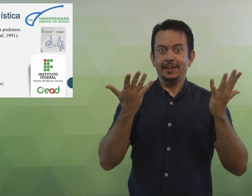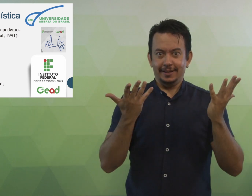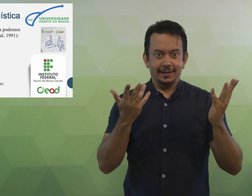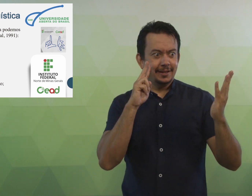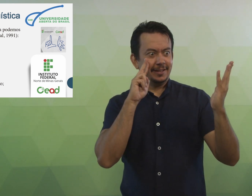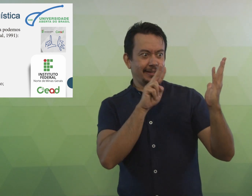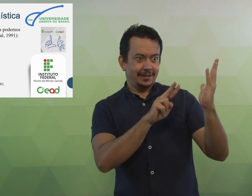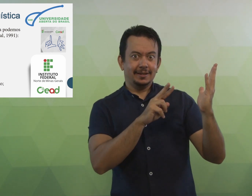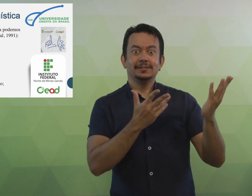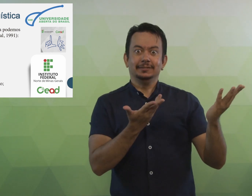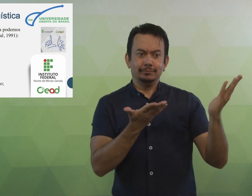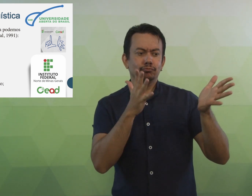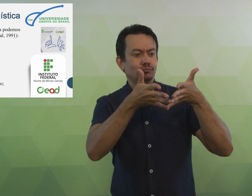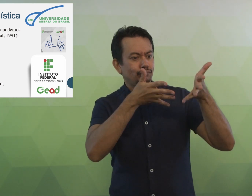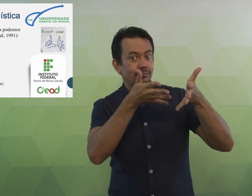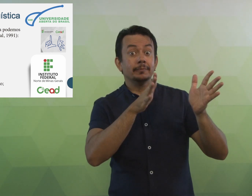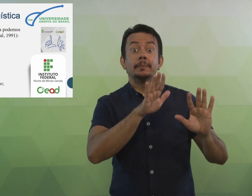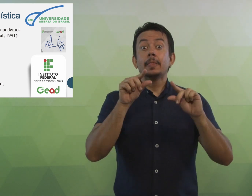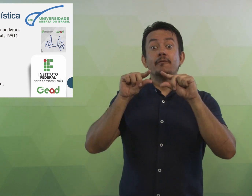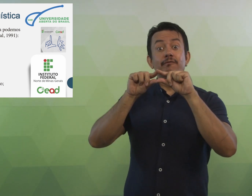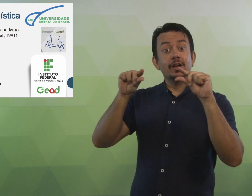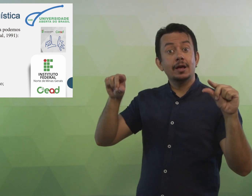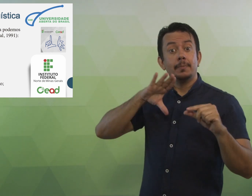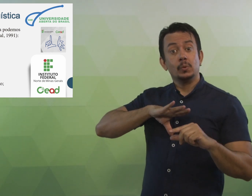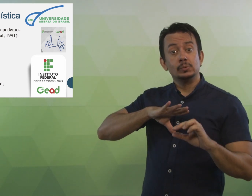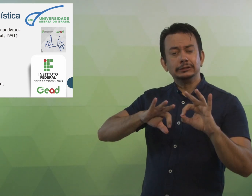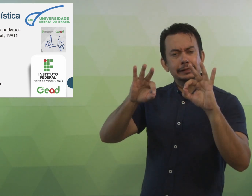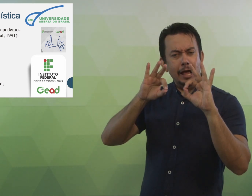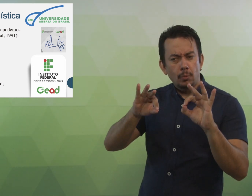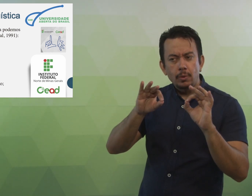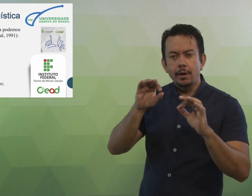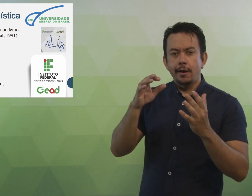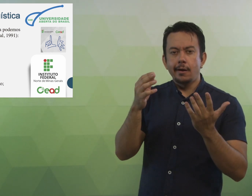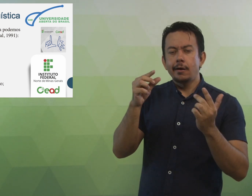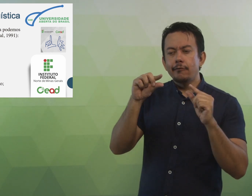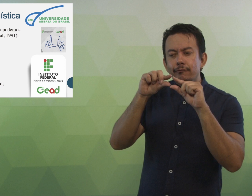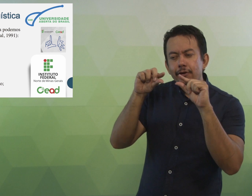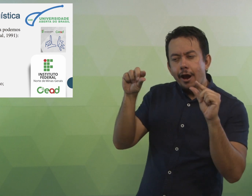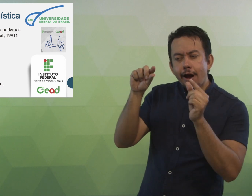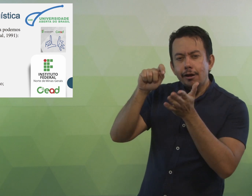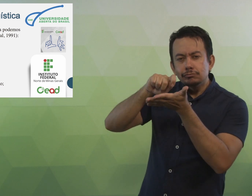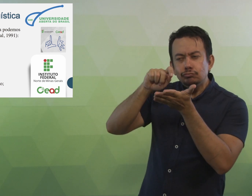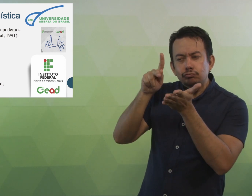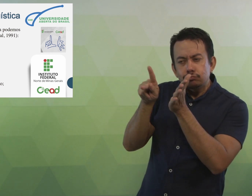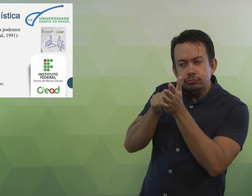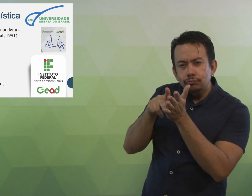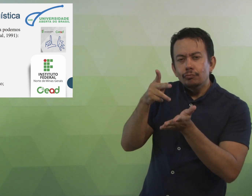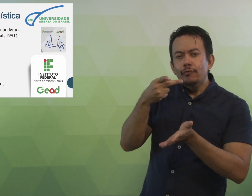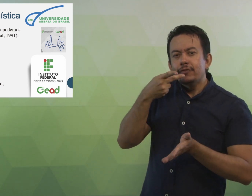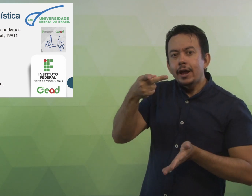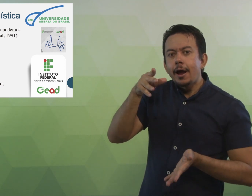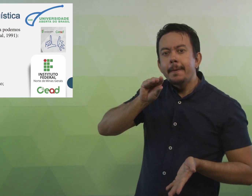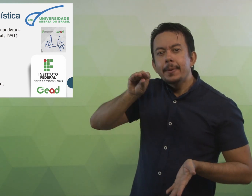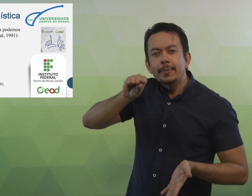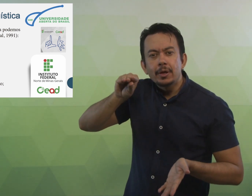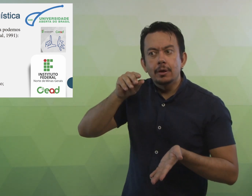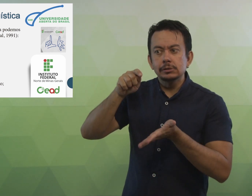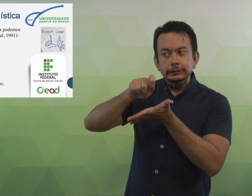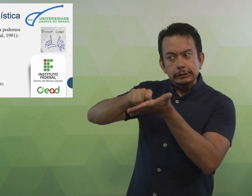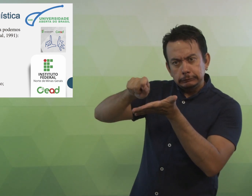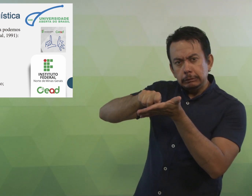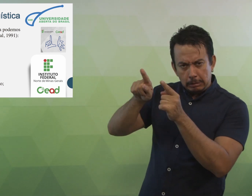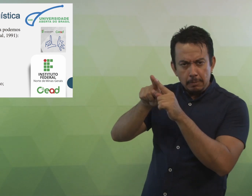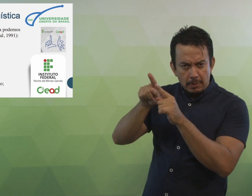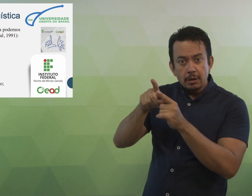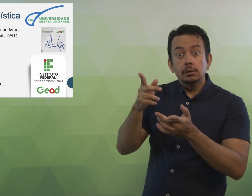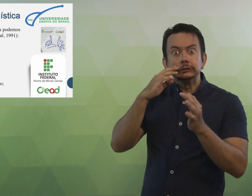árvore. Então, ficou claro essa comunicação. Então, quando você faz uma frase em português que você vai escrever ou